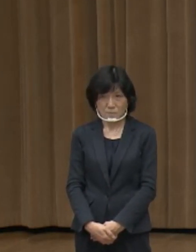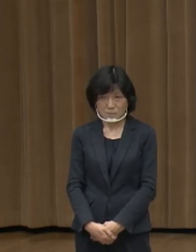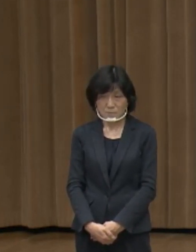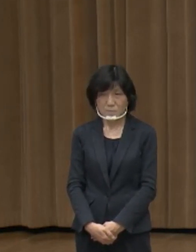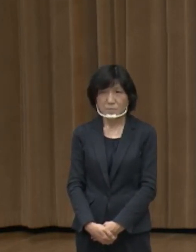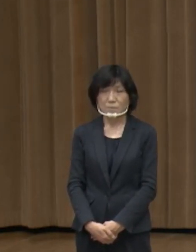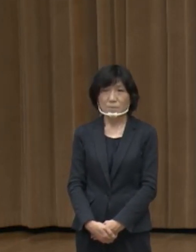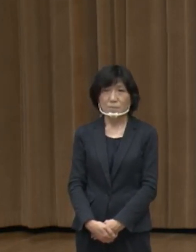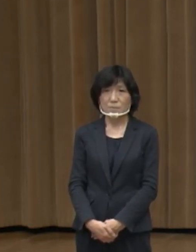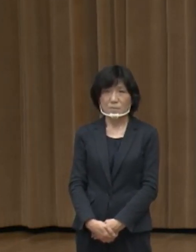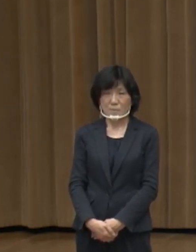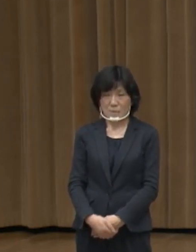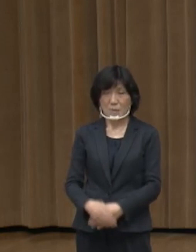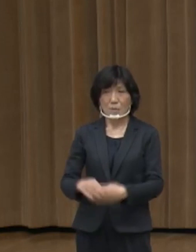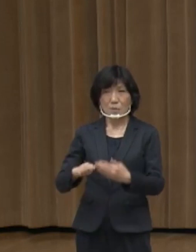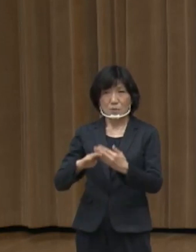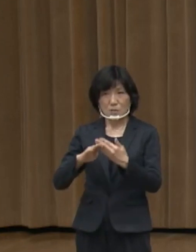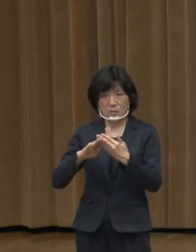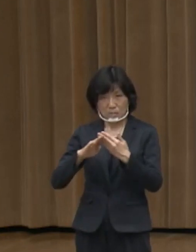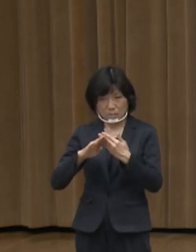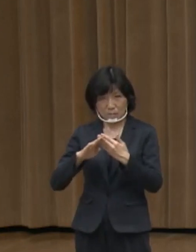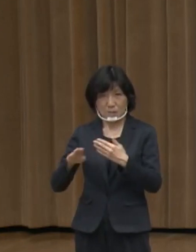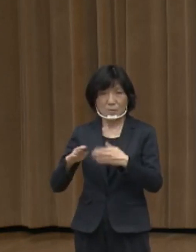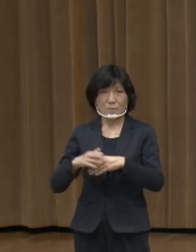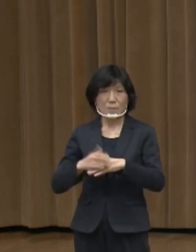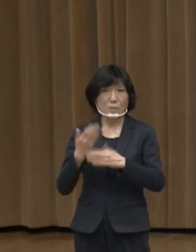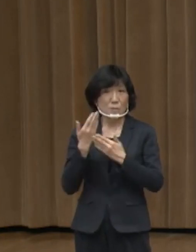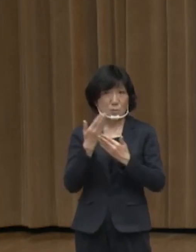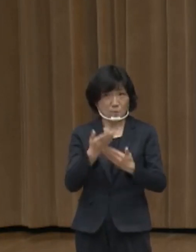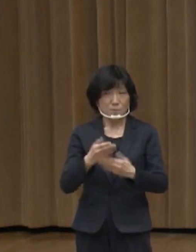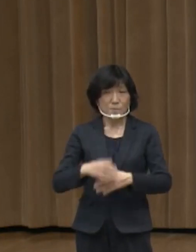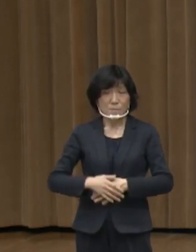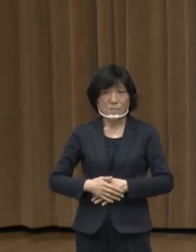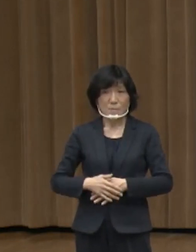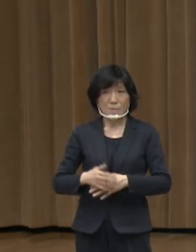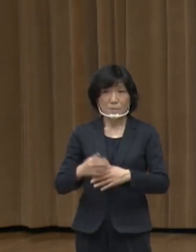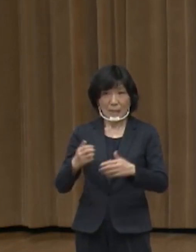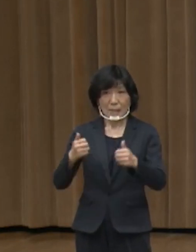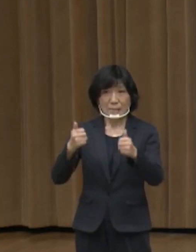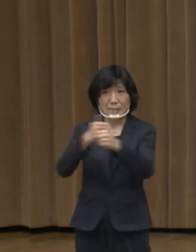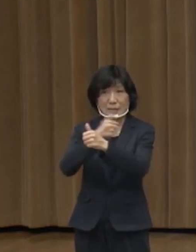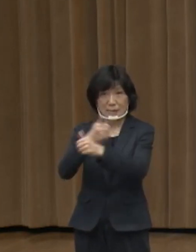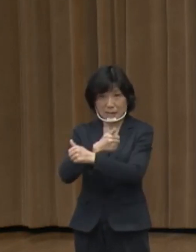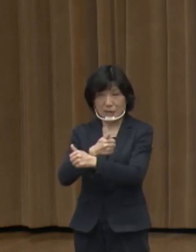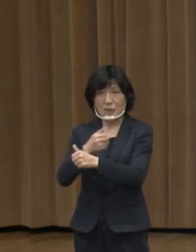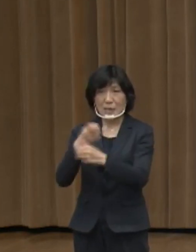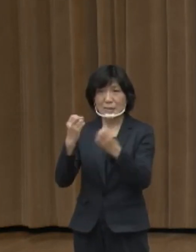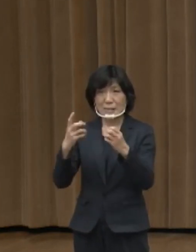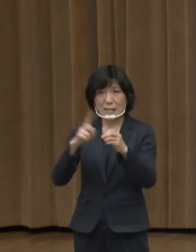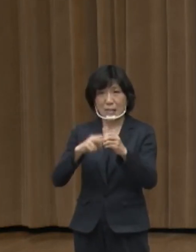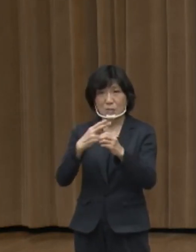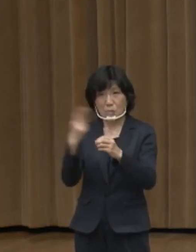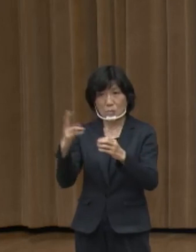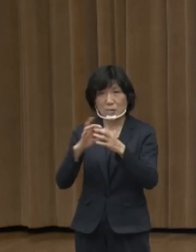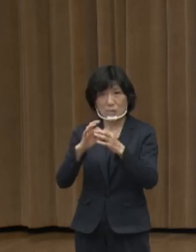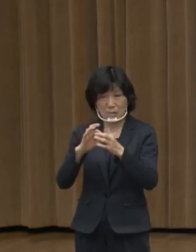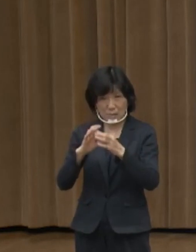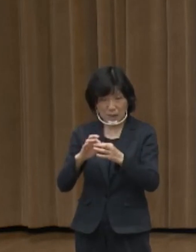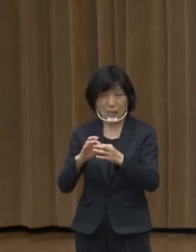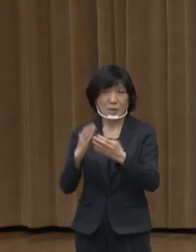じゃあ、次幹事社質問に移らせていただきます。今人事とその新年度のお話をしていただきましたけれ